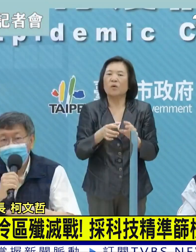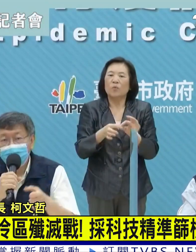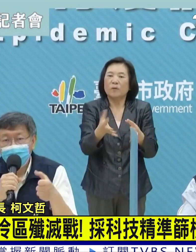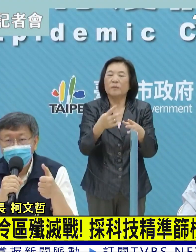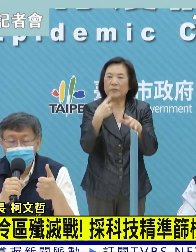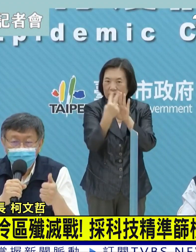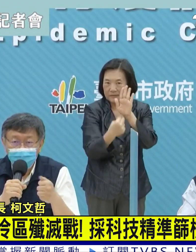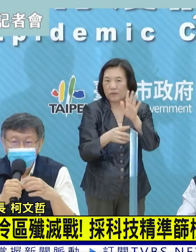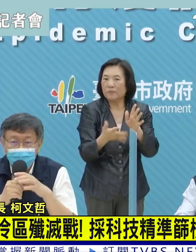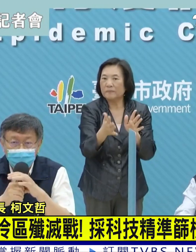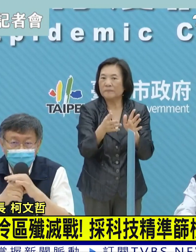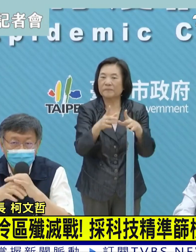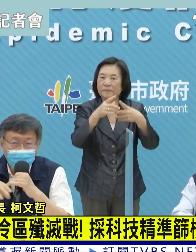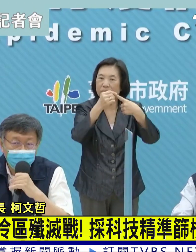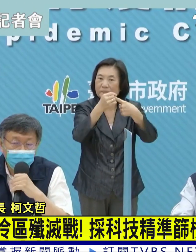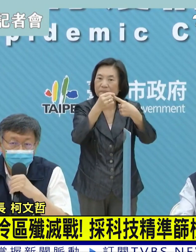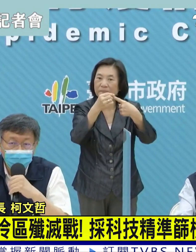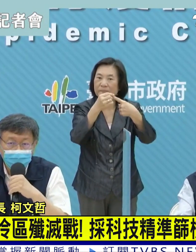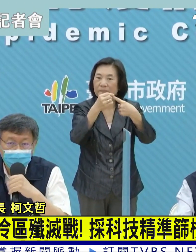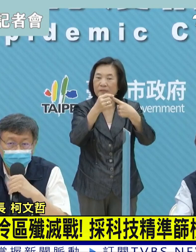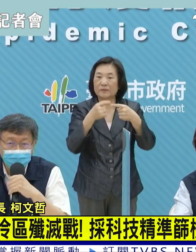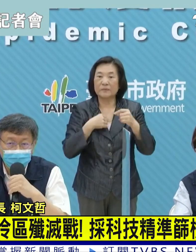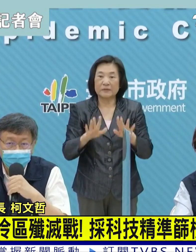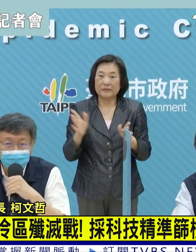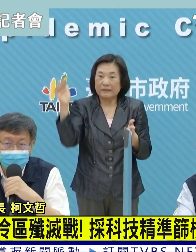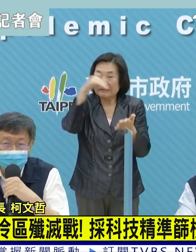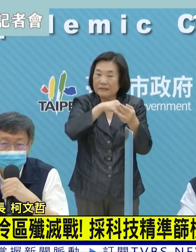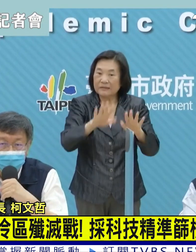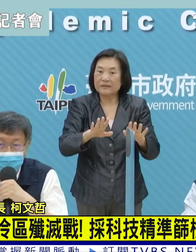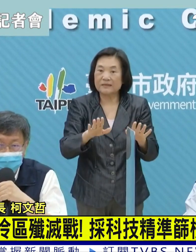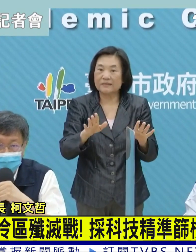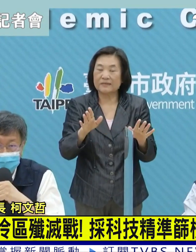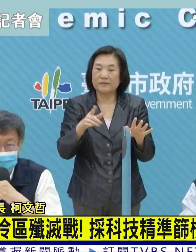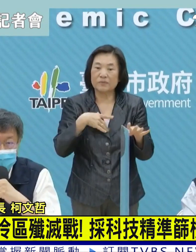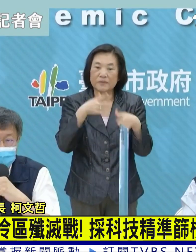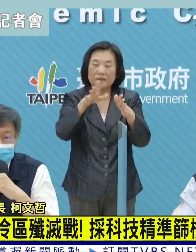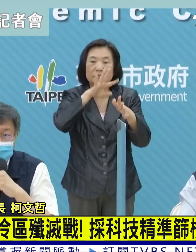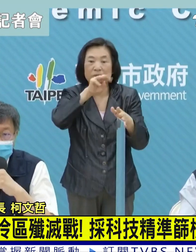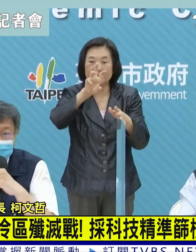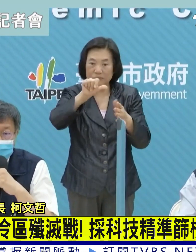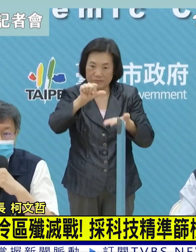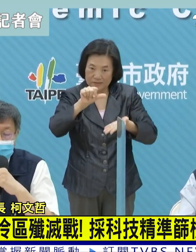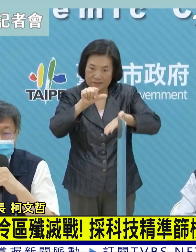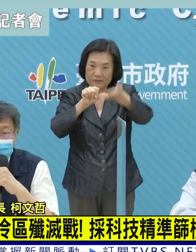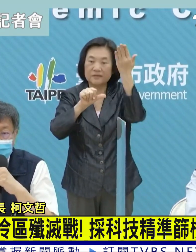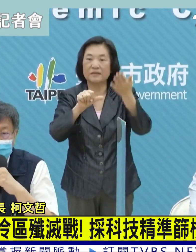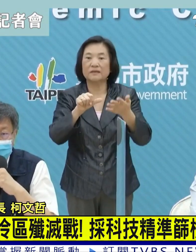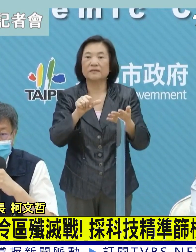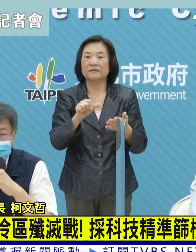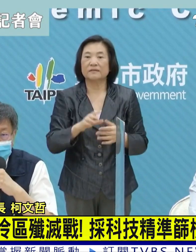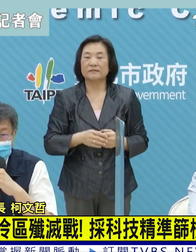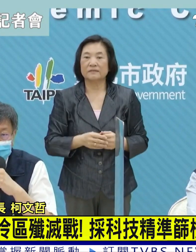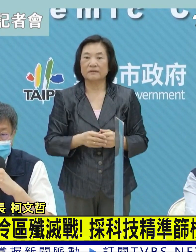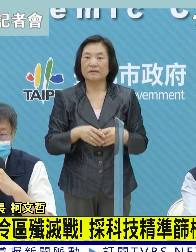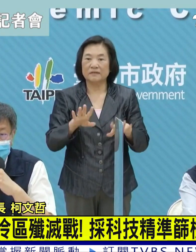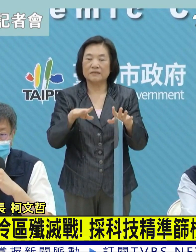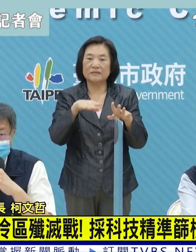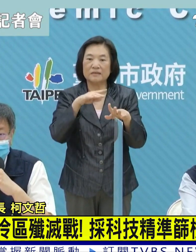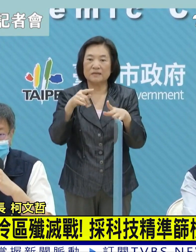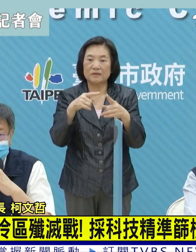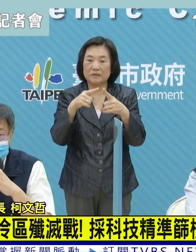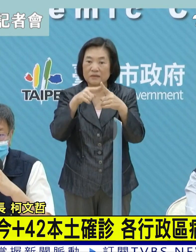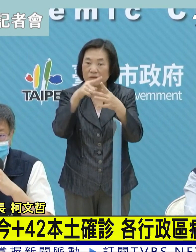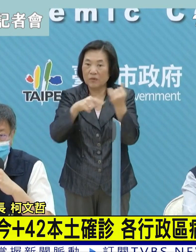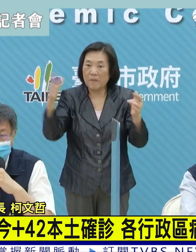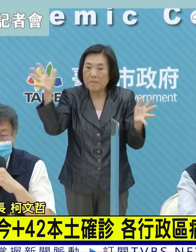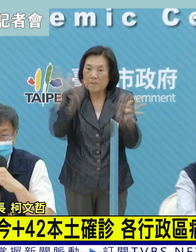的，你知道，我们台北市政府也有做的，我们还是哦透过民政局的系统，你知道哈，把这个通知单发到